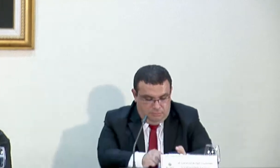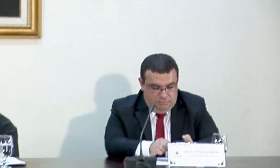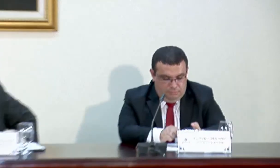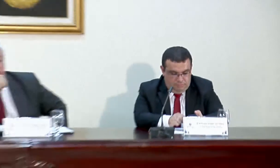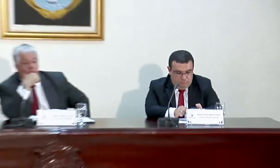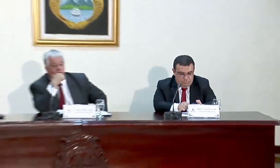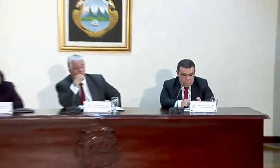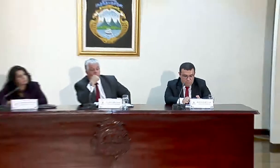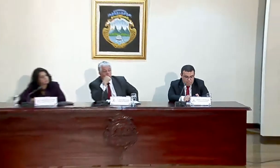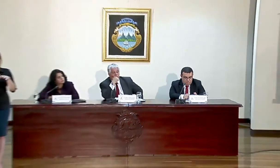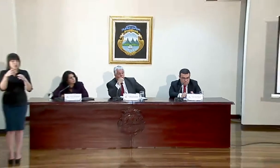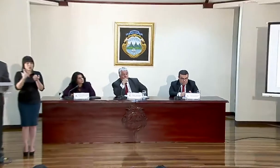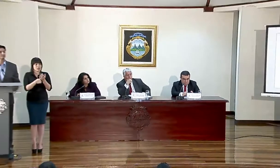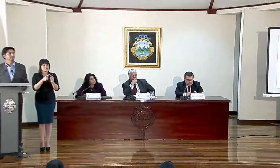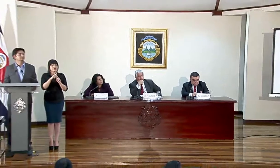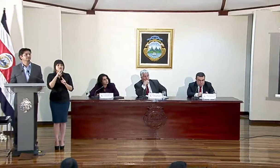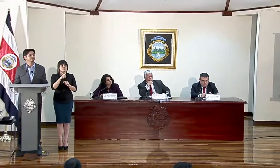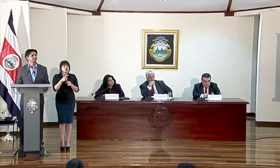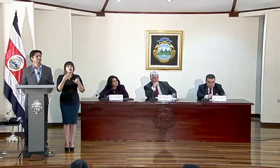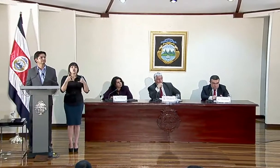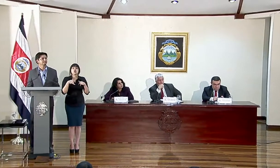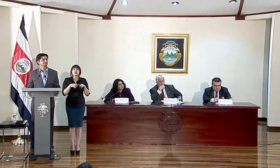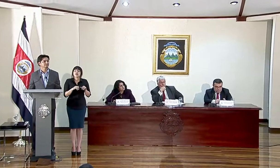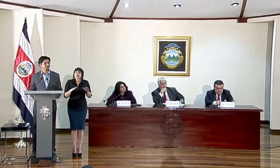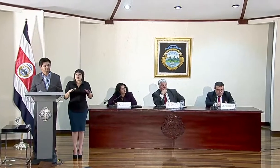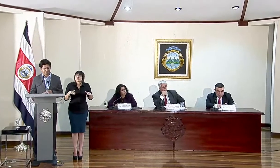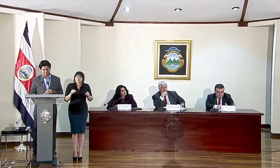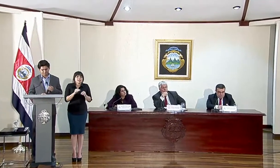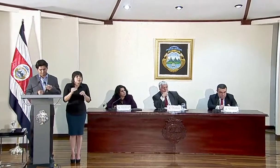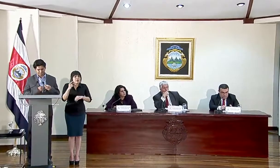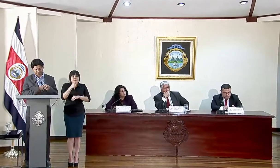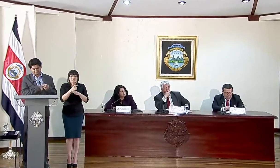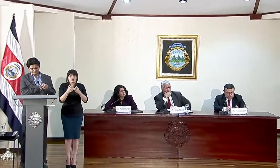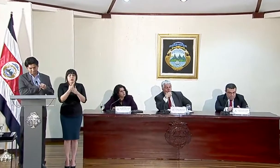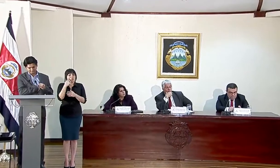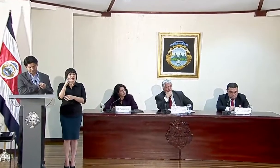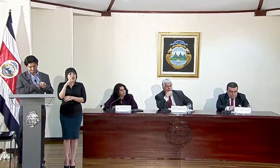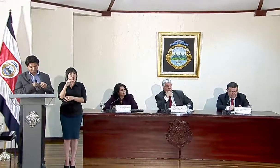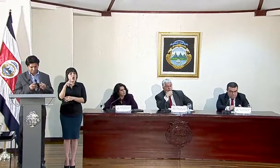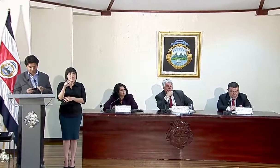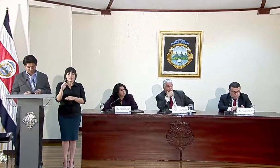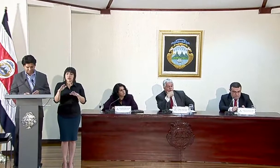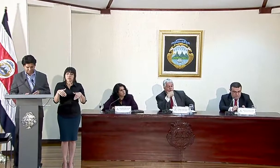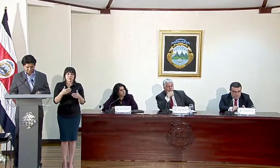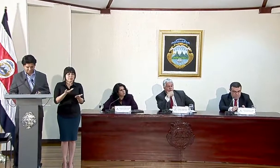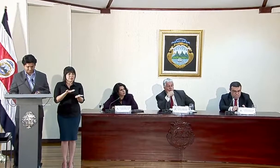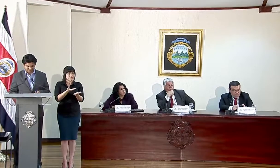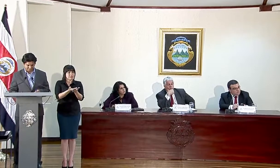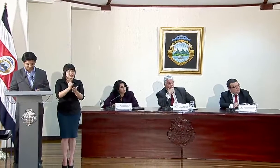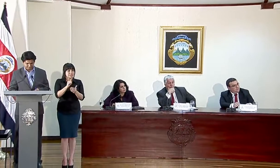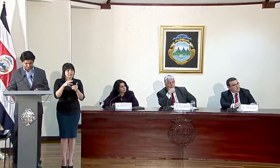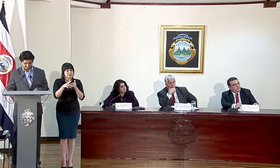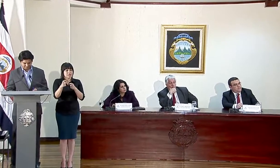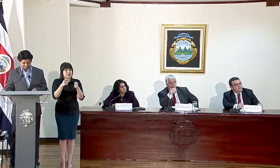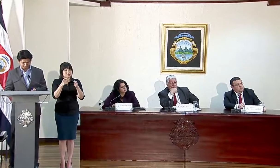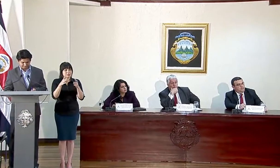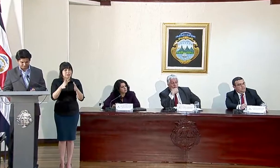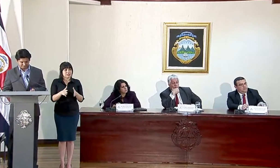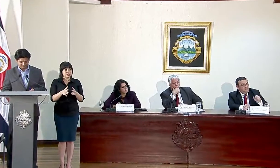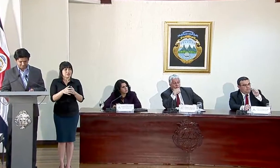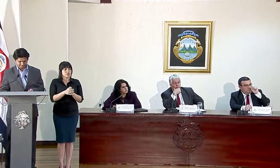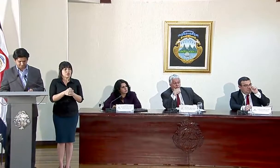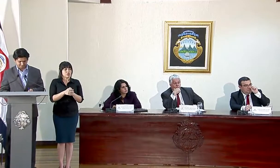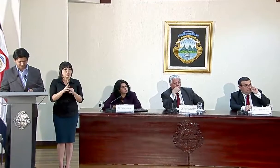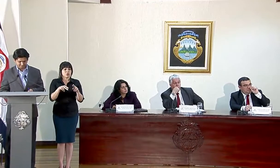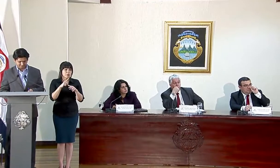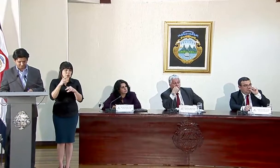fechas de las audiencias. De hecho, todavía no hay una nueva fecha de audiencia porque Recope ni siquiera presenta ese expediente administrativo que es